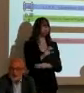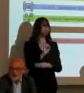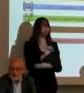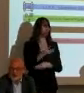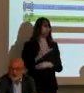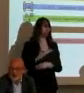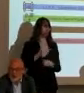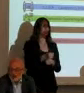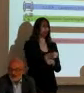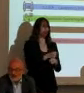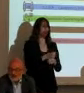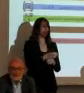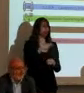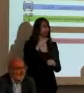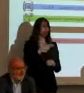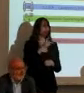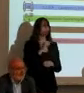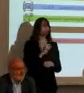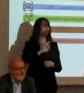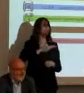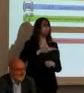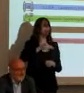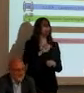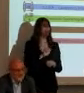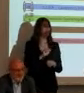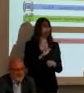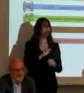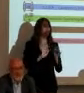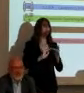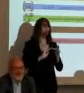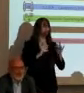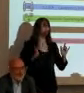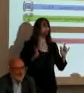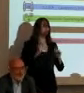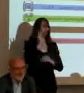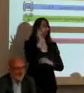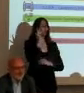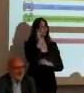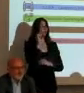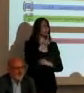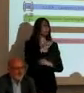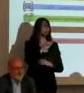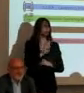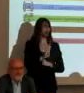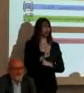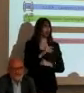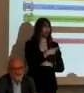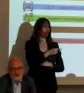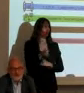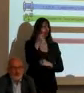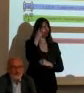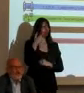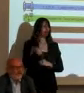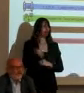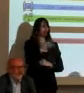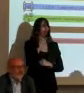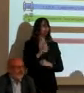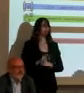nuovo che si chiama DH Lab, Digital Humanities Lab. Sapete che il nostro paese sta facendo un grande